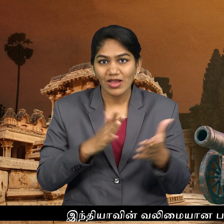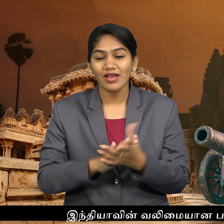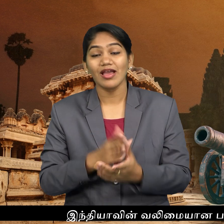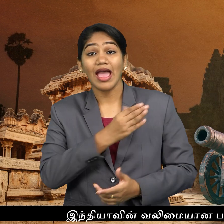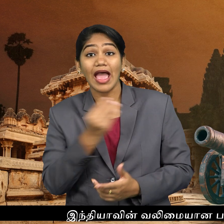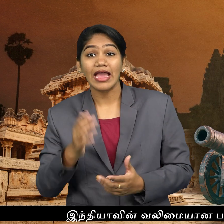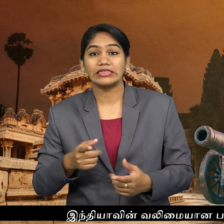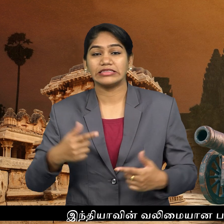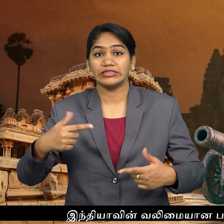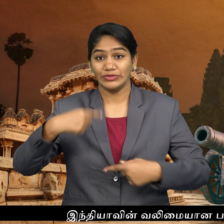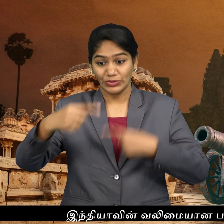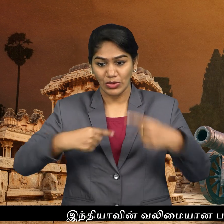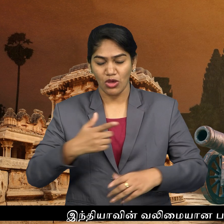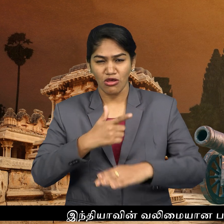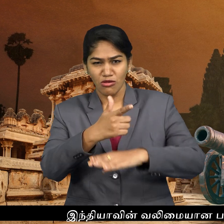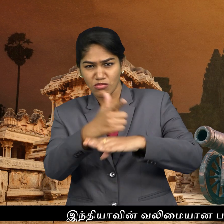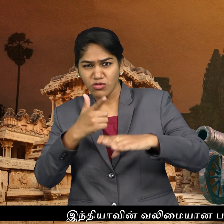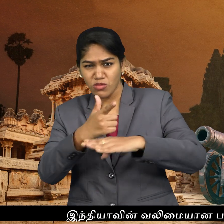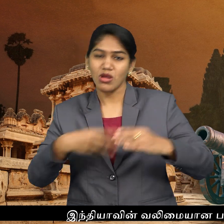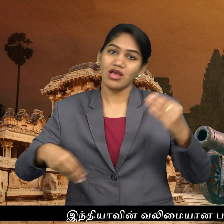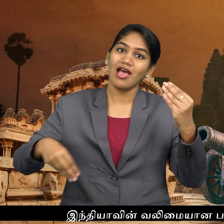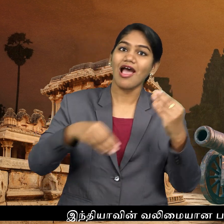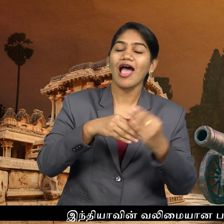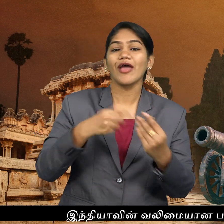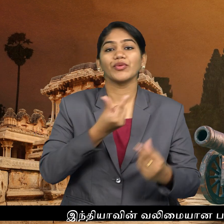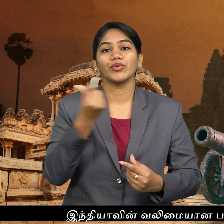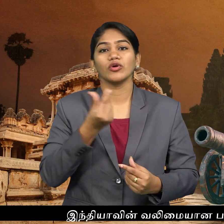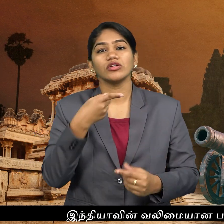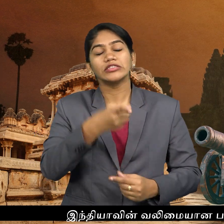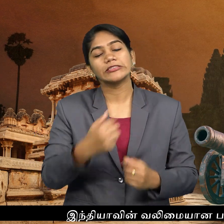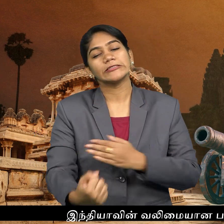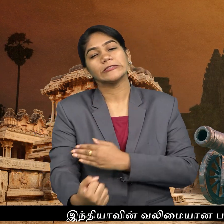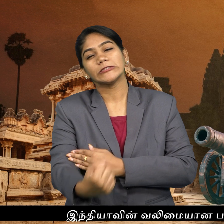இந்தியாவின் வலிமையான படைகளில் ஒன்றாக மாறினார்கள்.